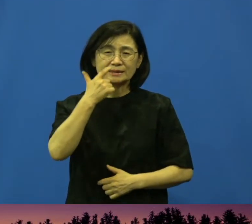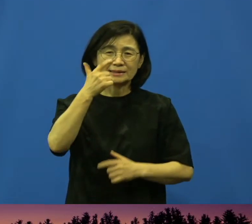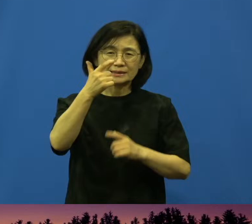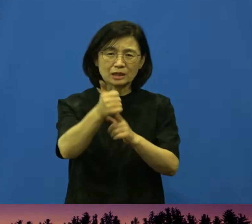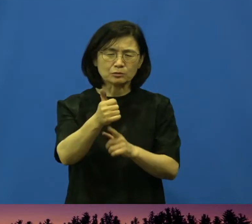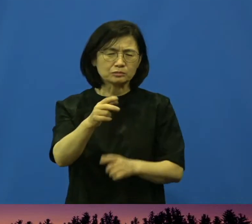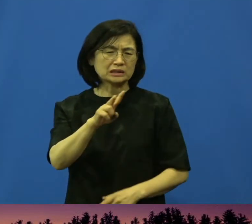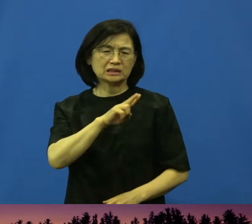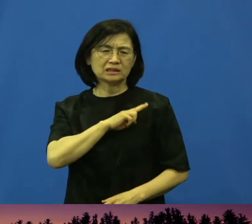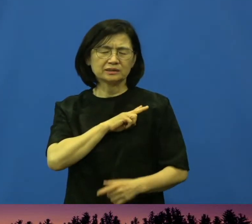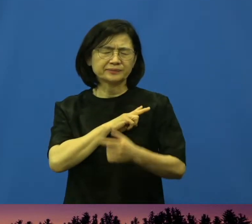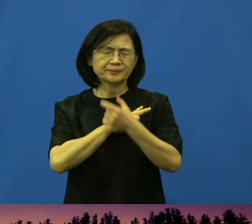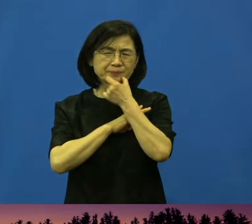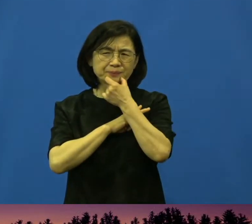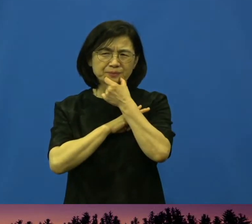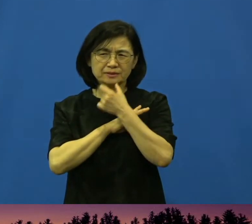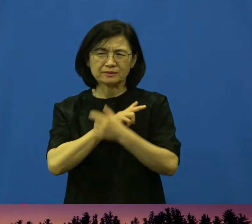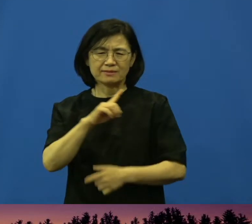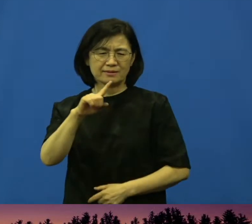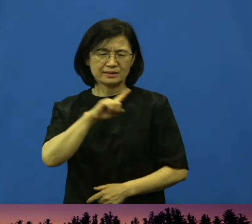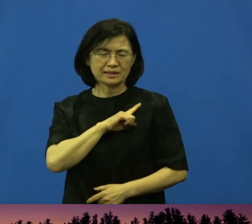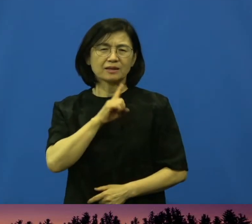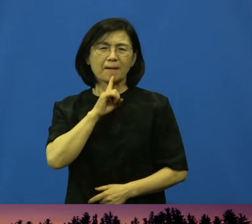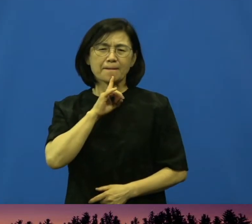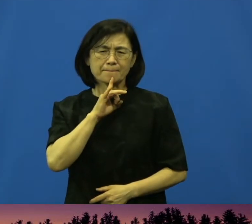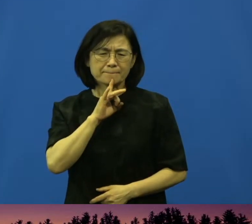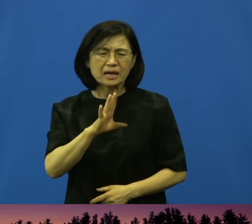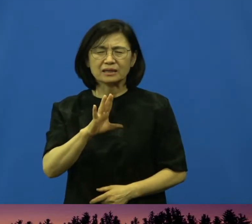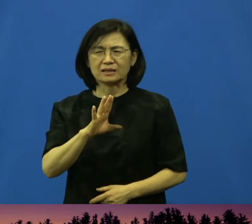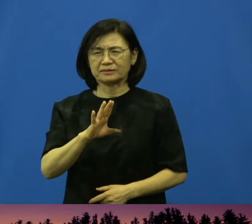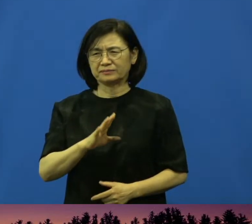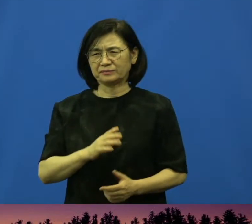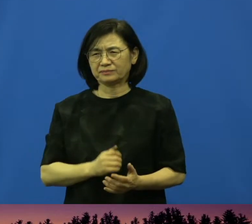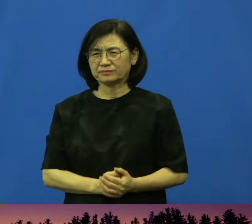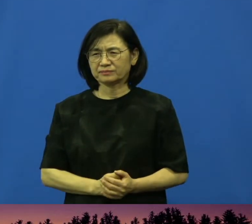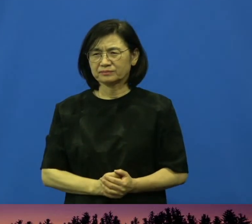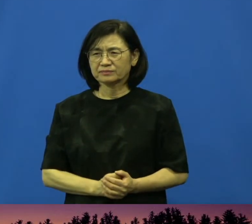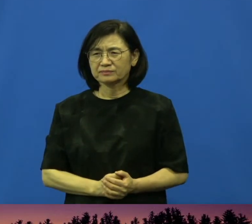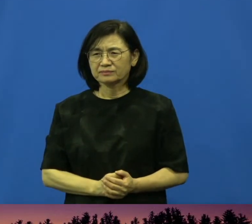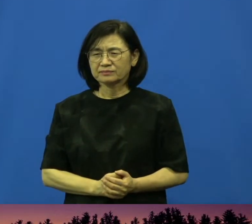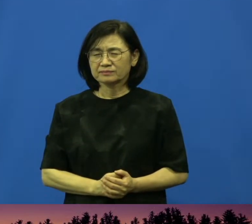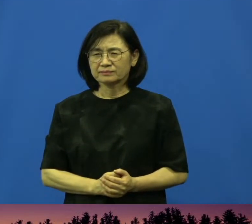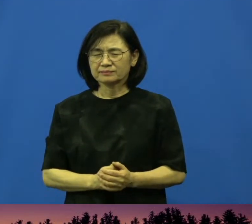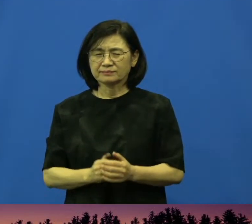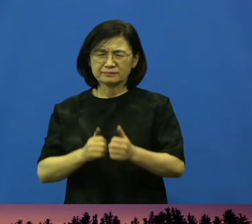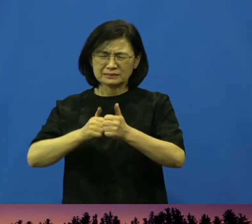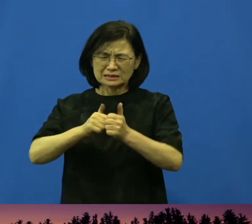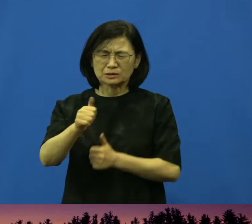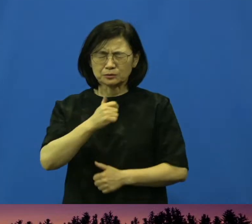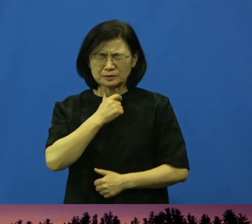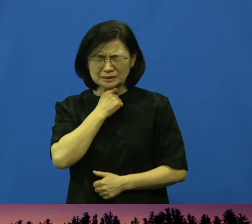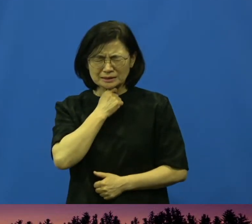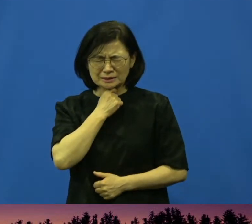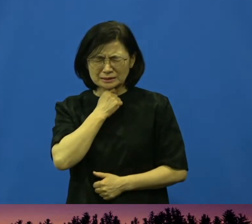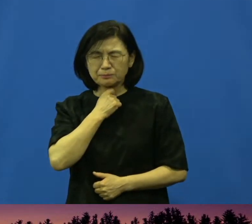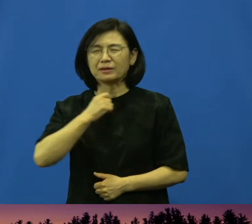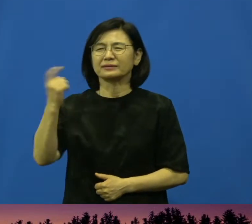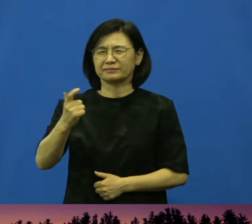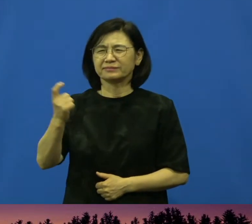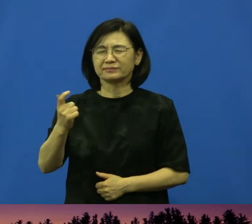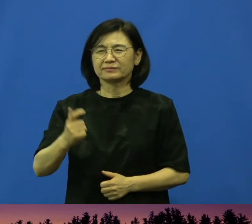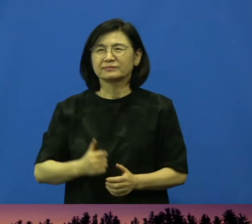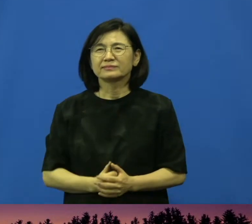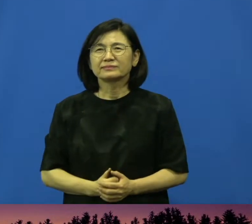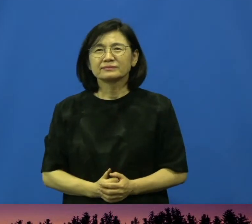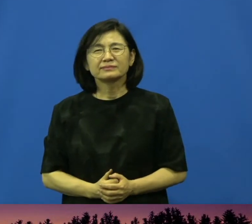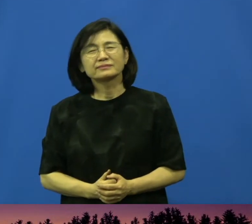하는 거예요. 도끼가 있는 거죠. 굉장히 도끼가 있습니다. 이겨야 된다는 게 이겨야 된다. 자,